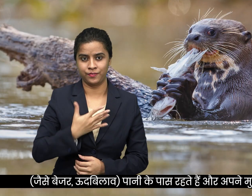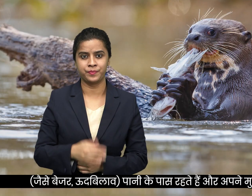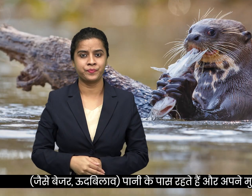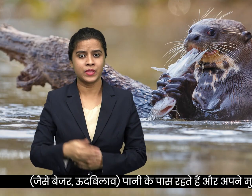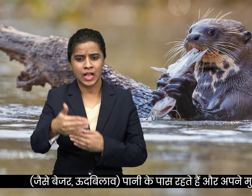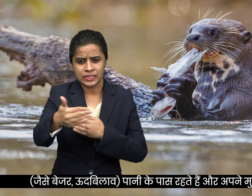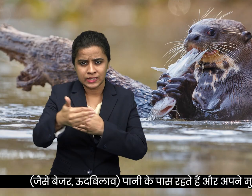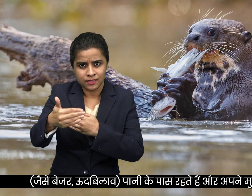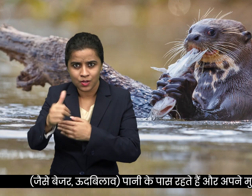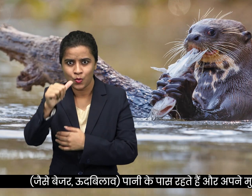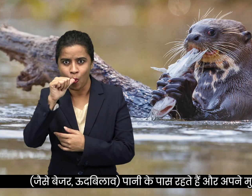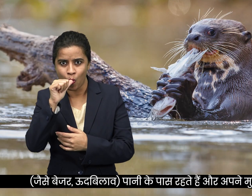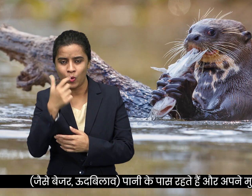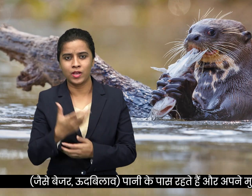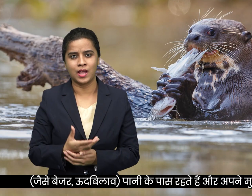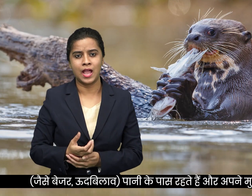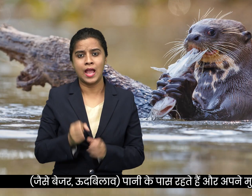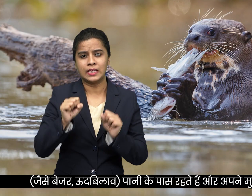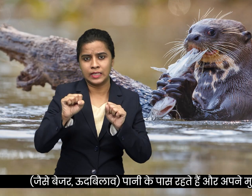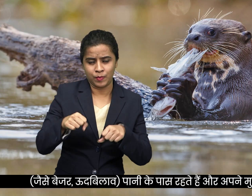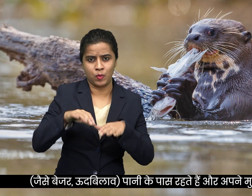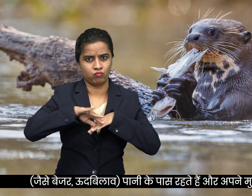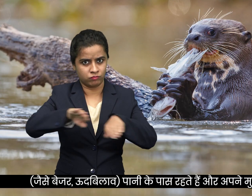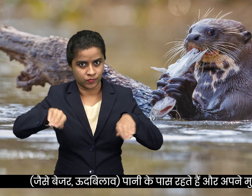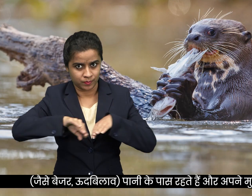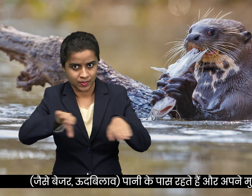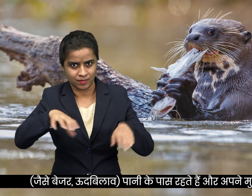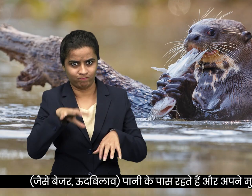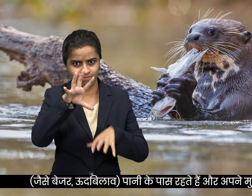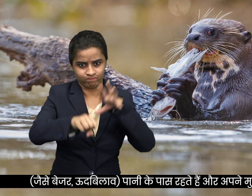ऊदबिलाव पानी के पास रहते हैं और अपने मुख्य भोजन स्रोत